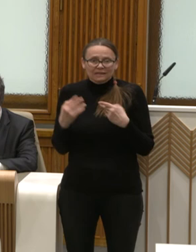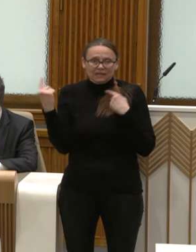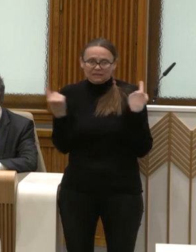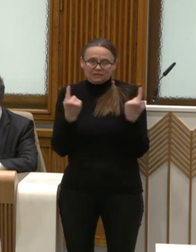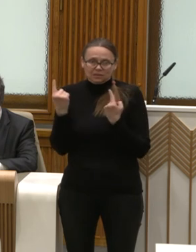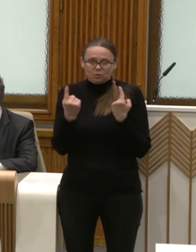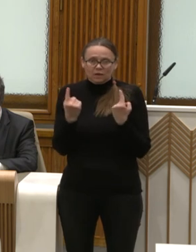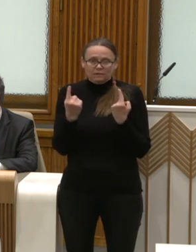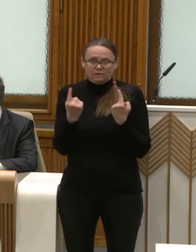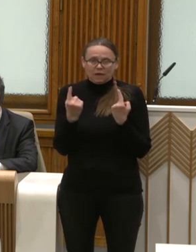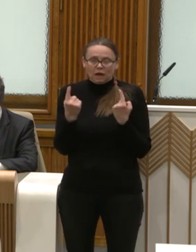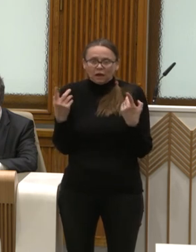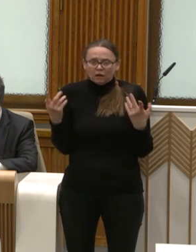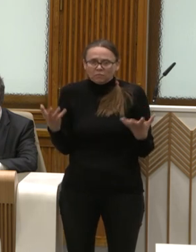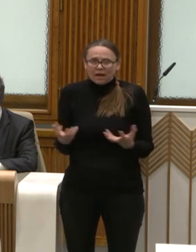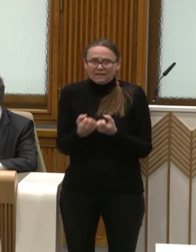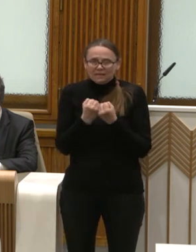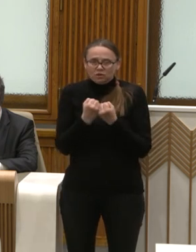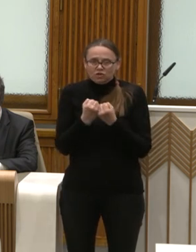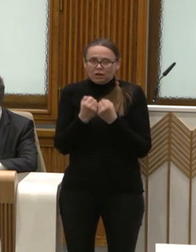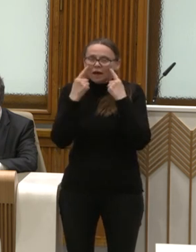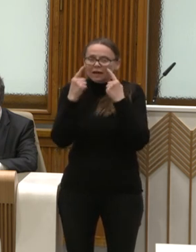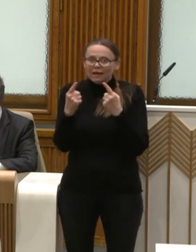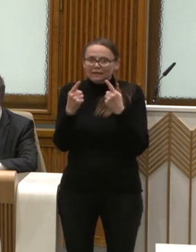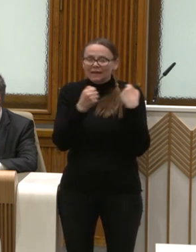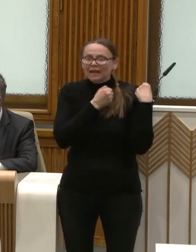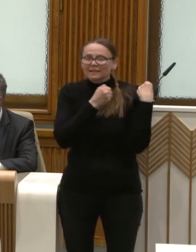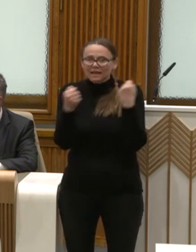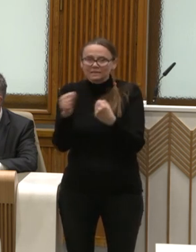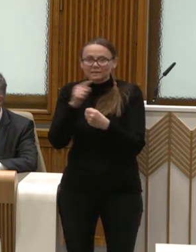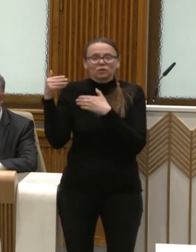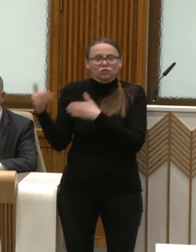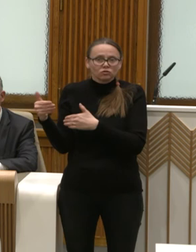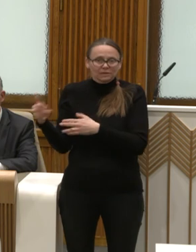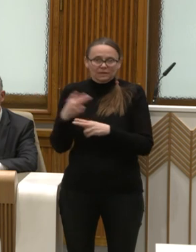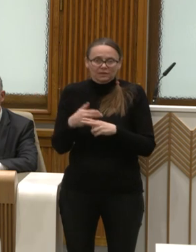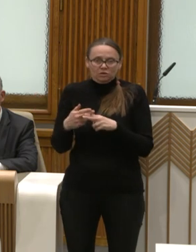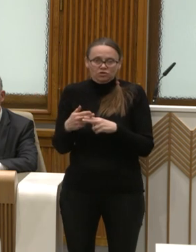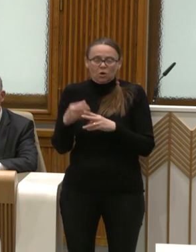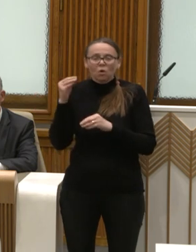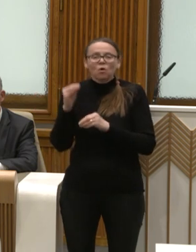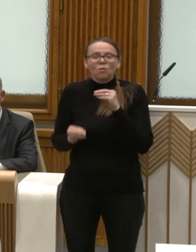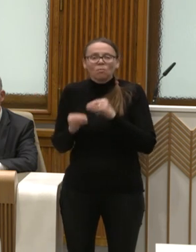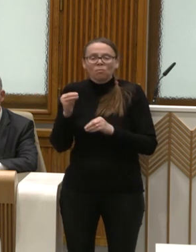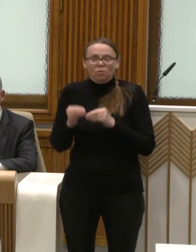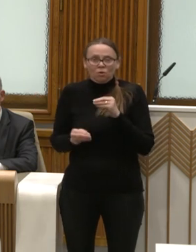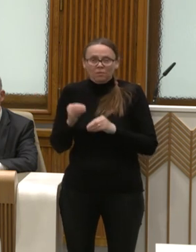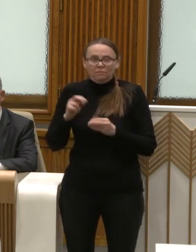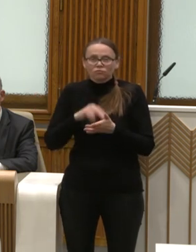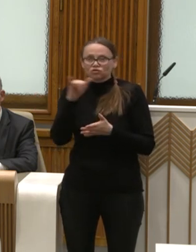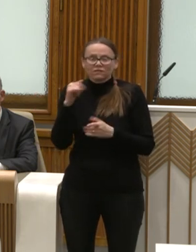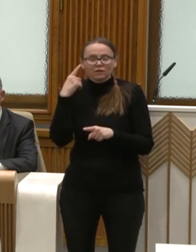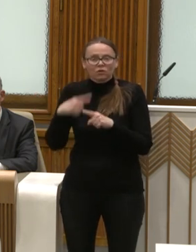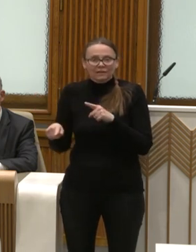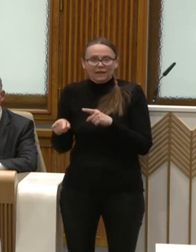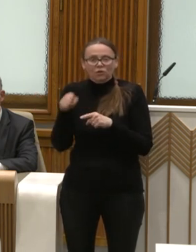situacija razrešila, vsaj kar se tiče tranzita do sosednjih držav. Ne. Problem je še vedno